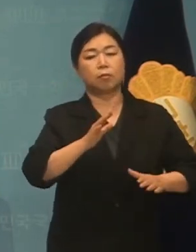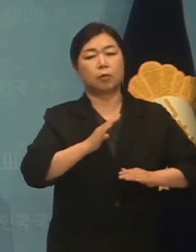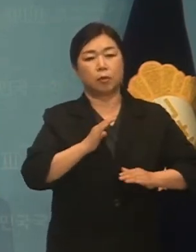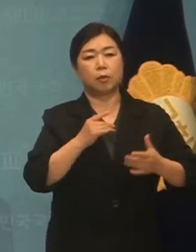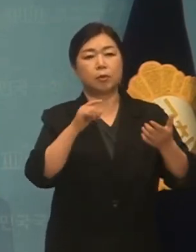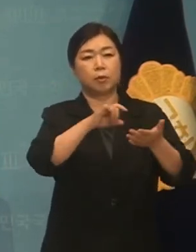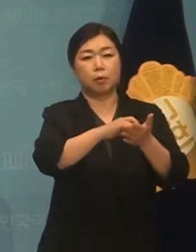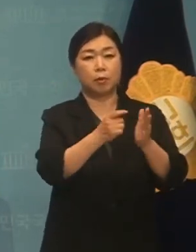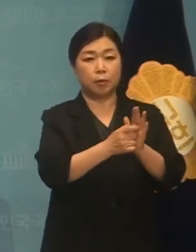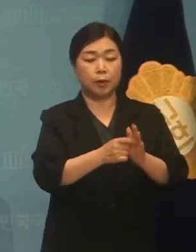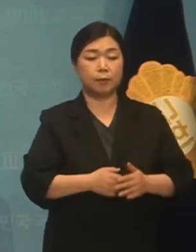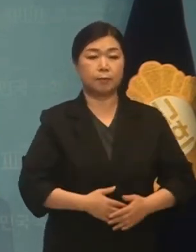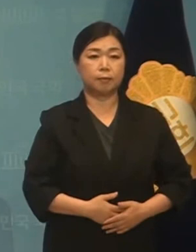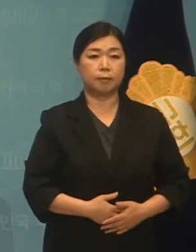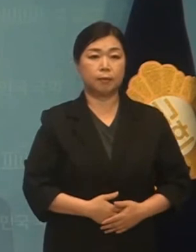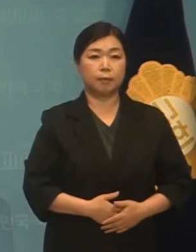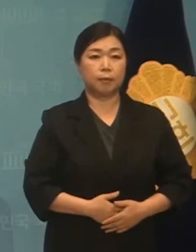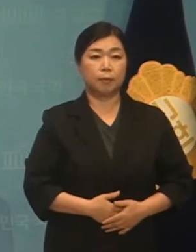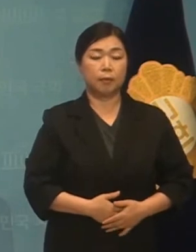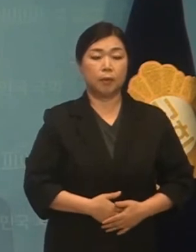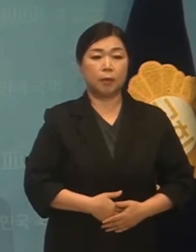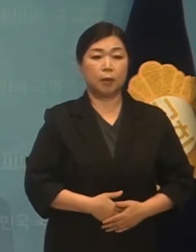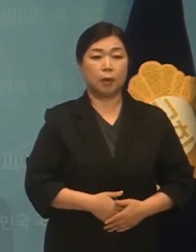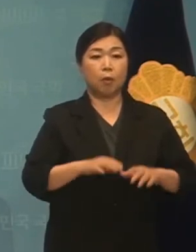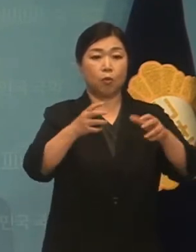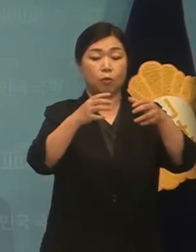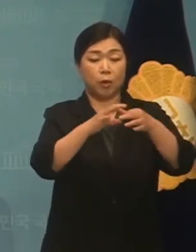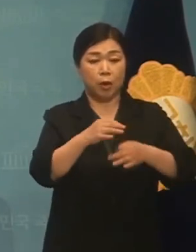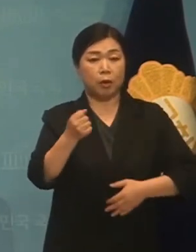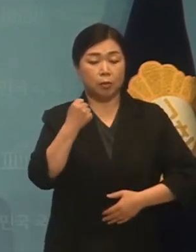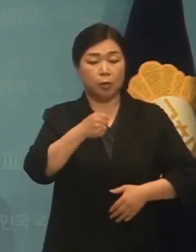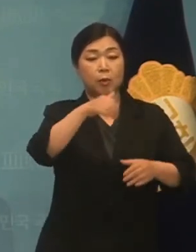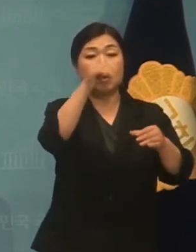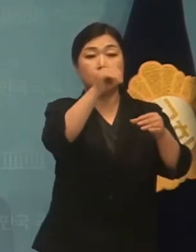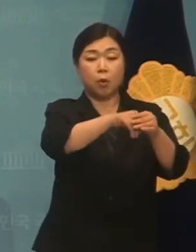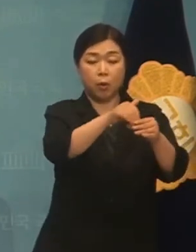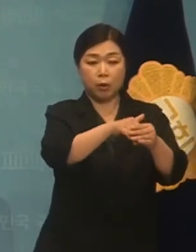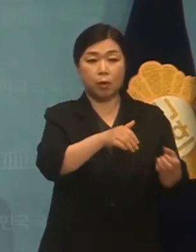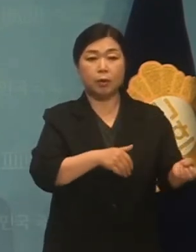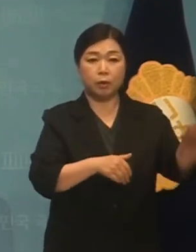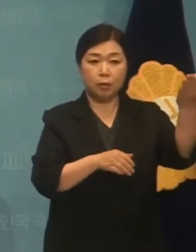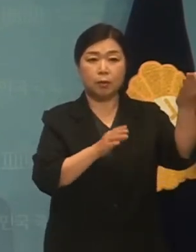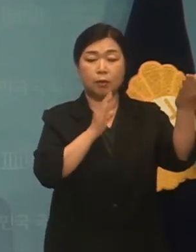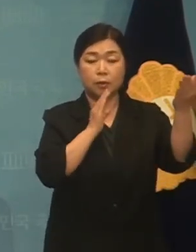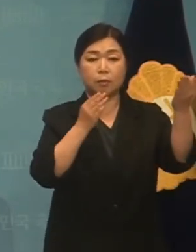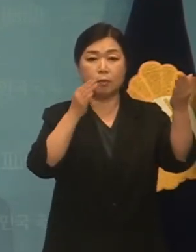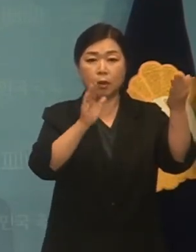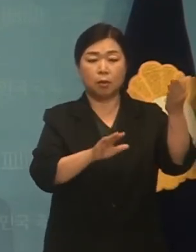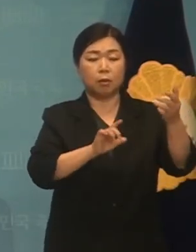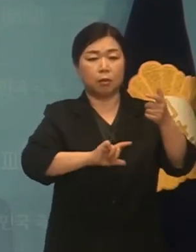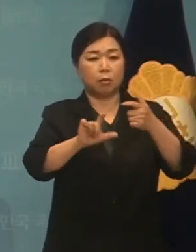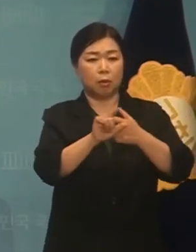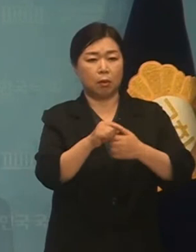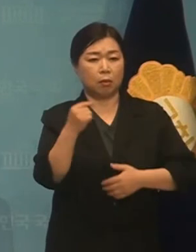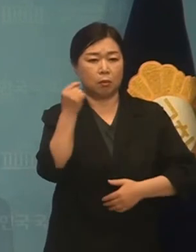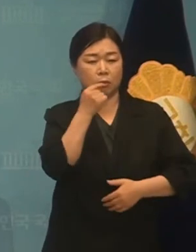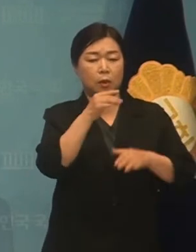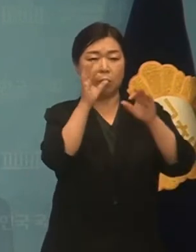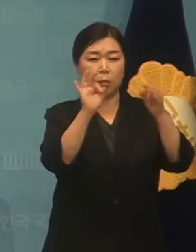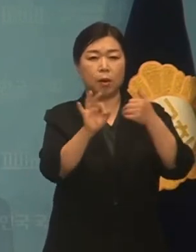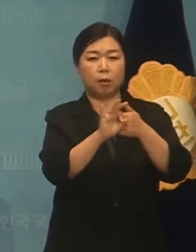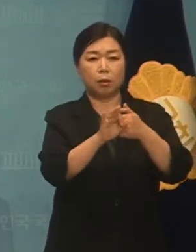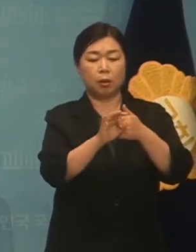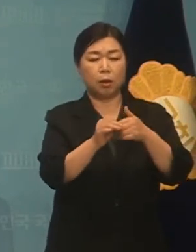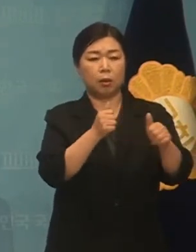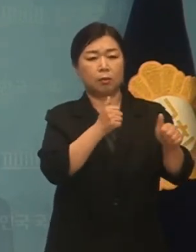무서웠습니다. 비록 국민의힘이 선거에서 이겼지만, 더 냉철하게 말하면 이김을